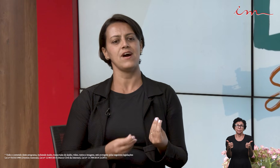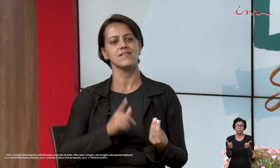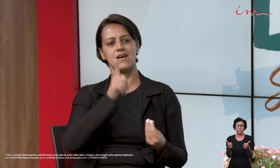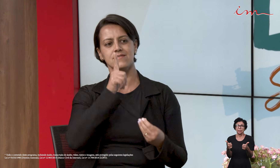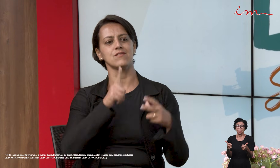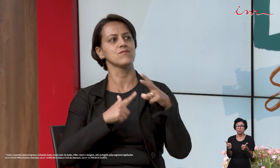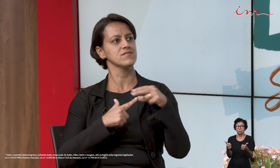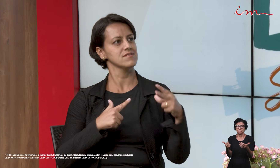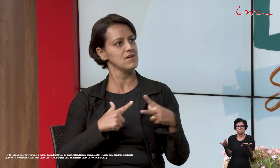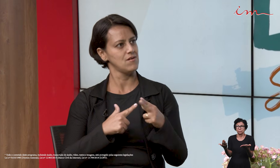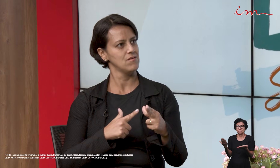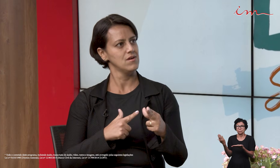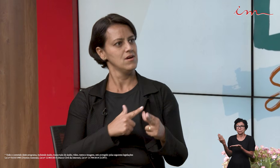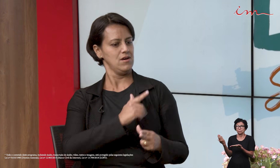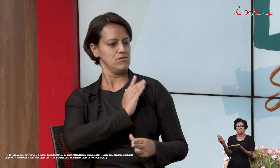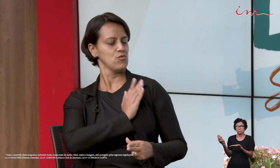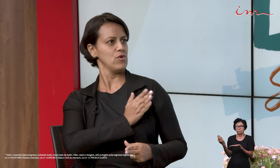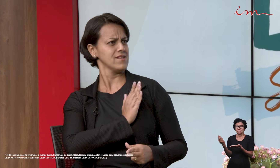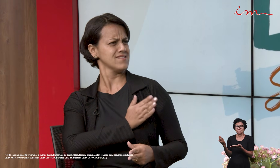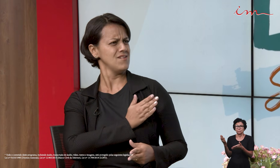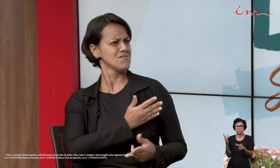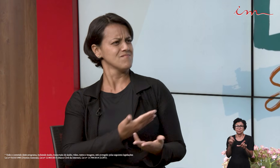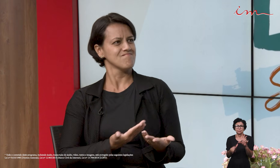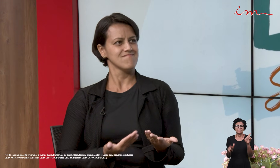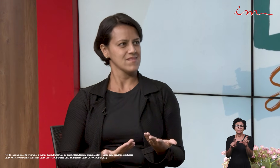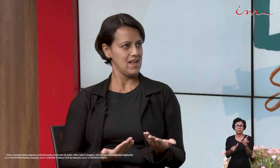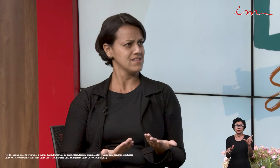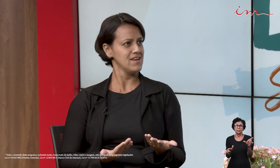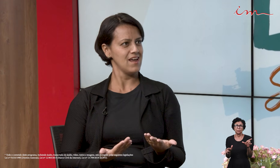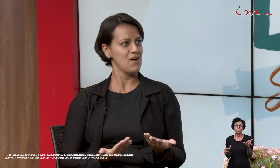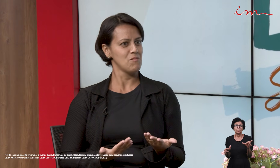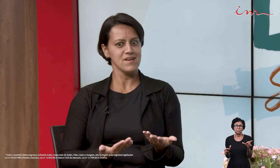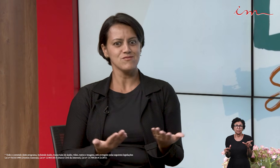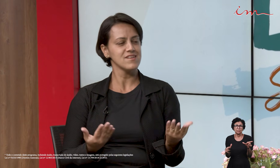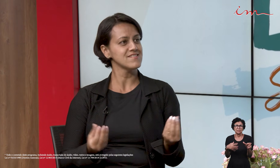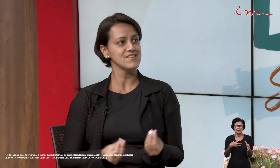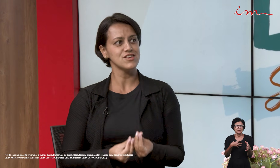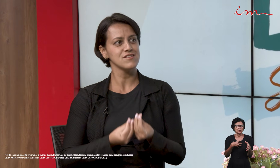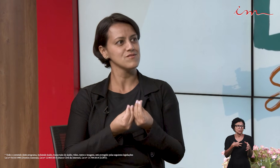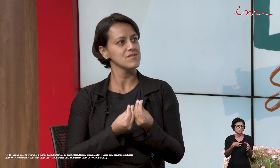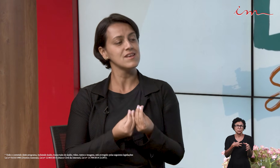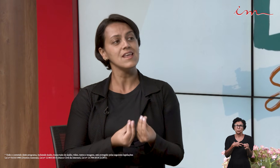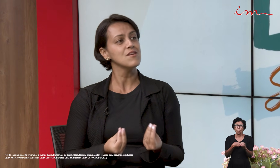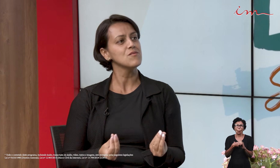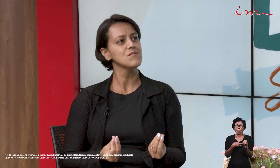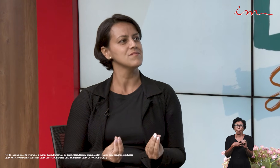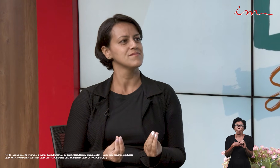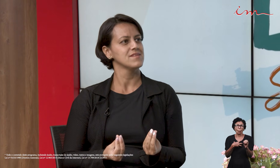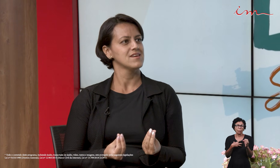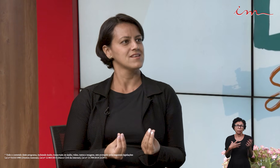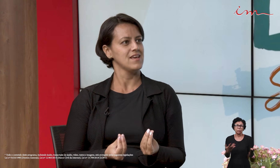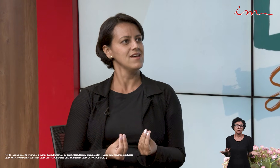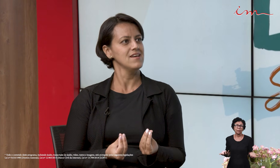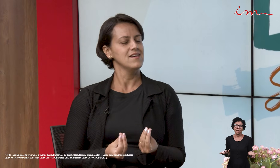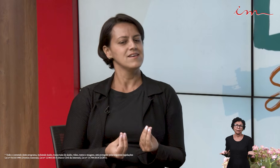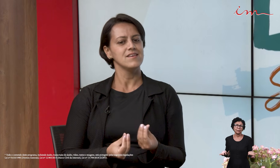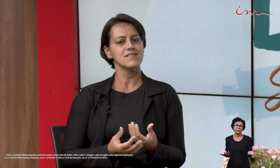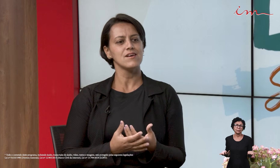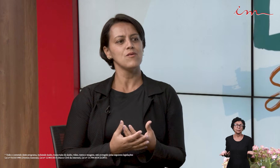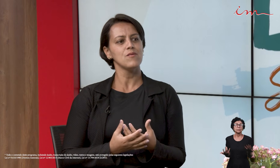você faz a circuncisão do coração, é literal, mas não tem sentido nenhum.